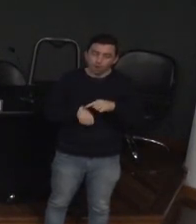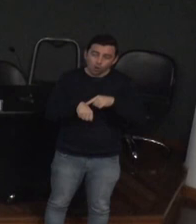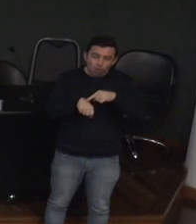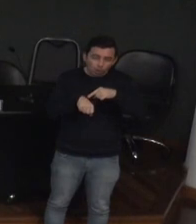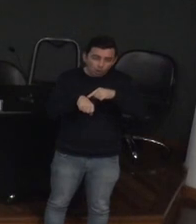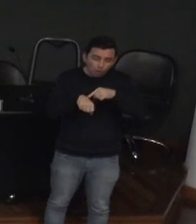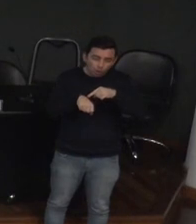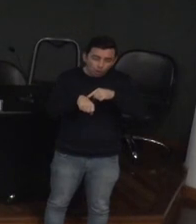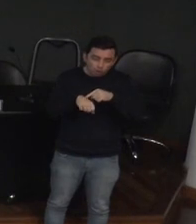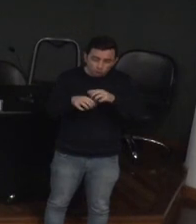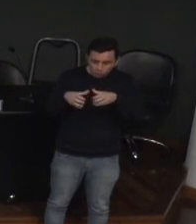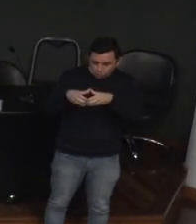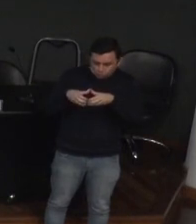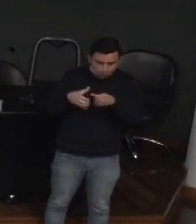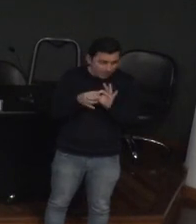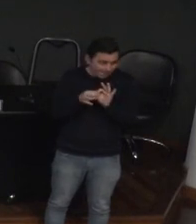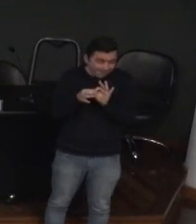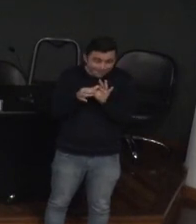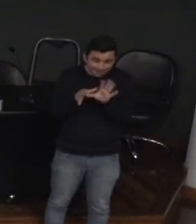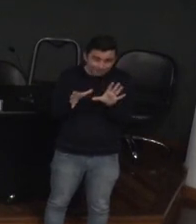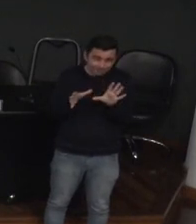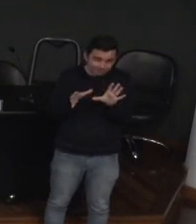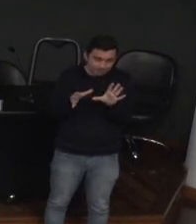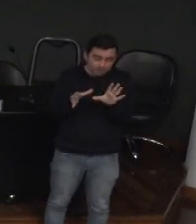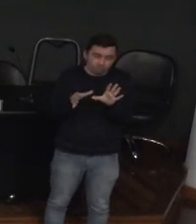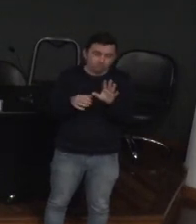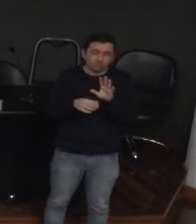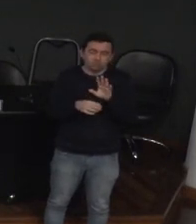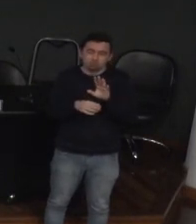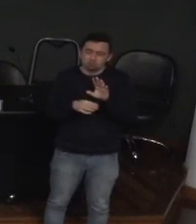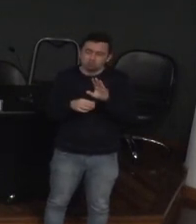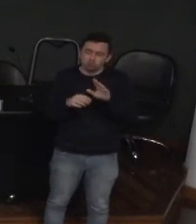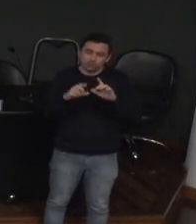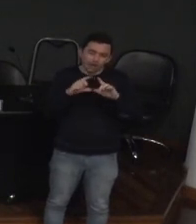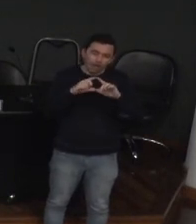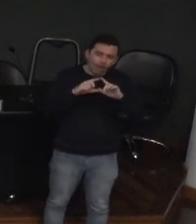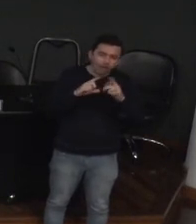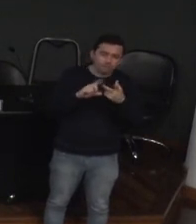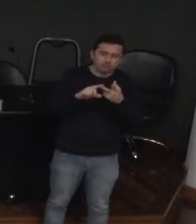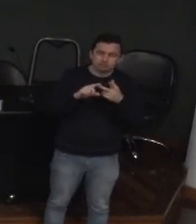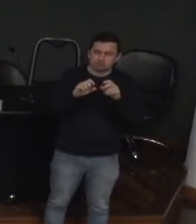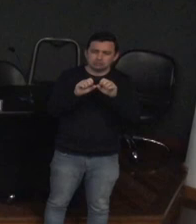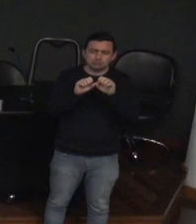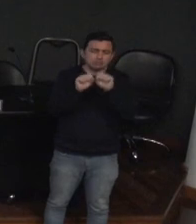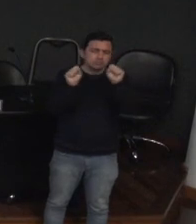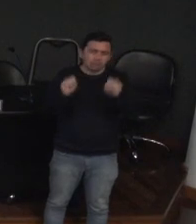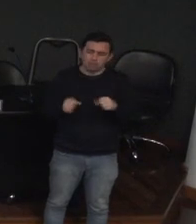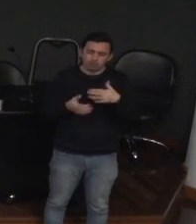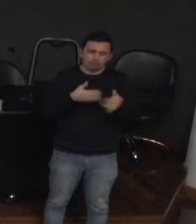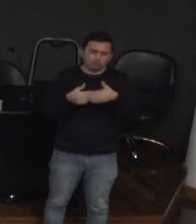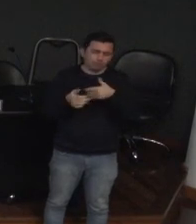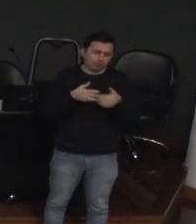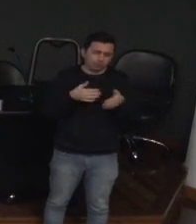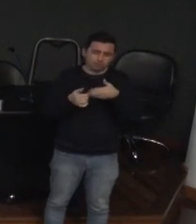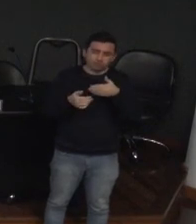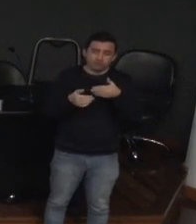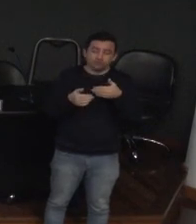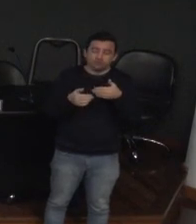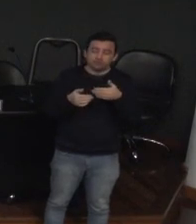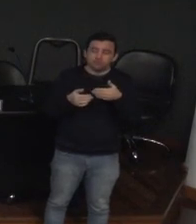ele disponibiliza um drive, um sistema ou qualquer mecanismo